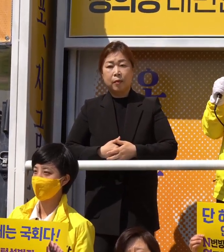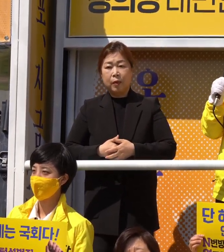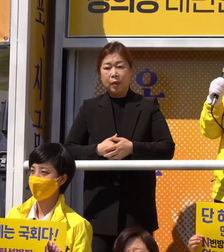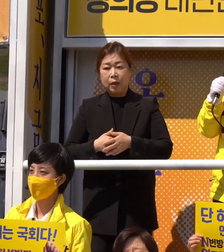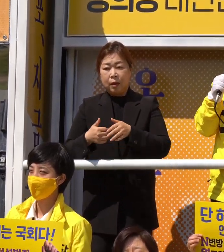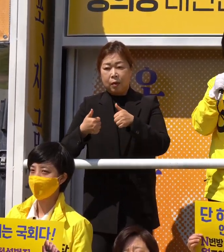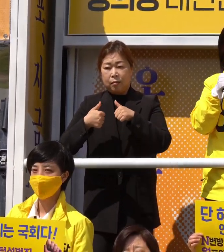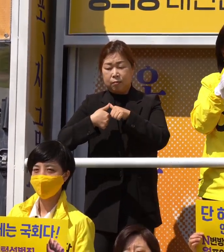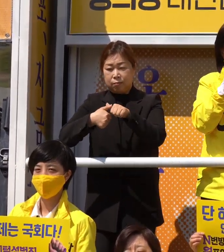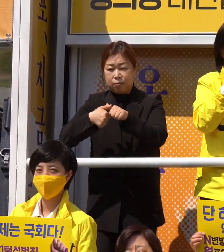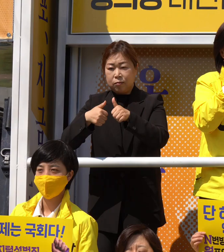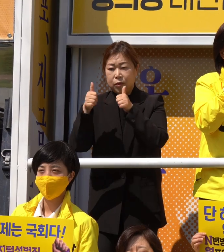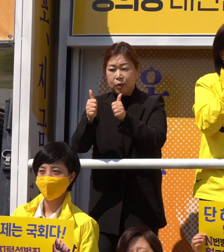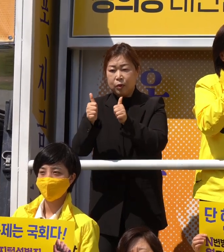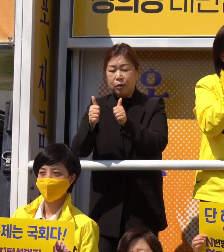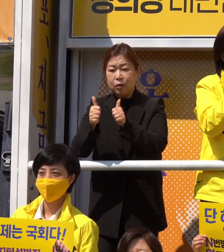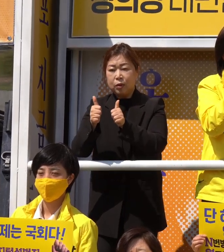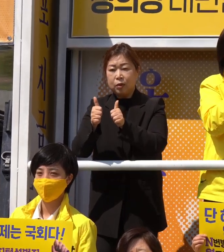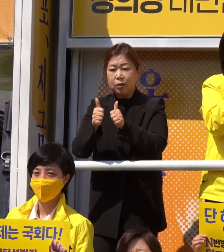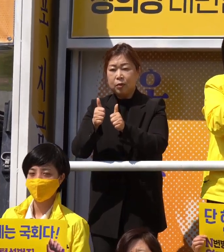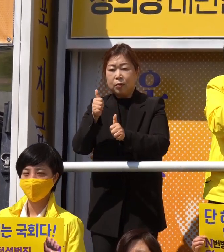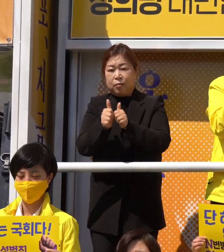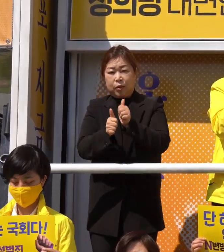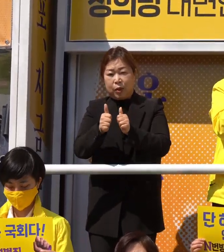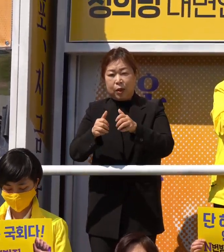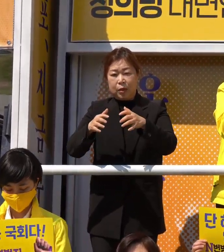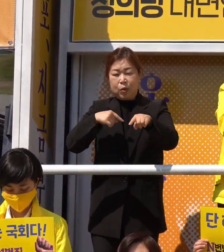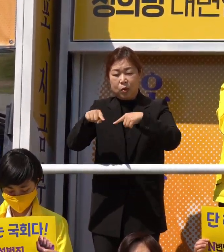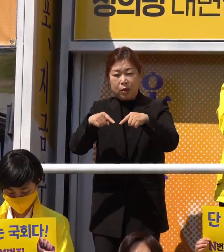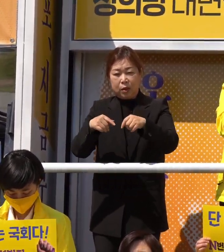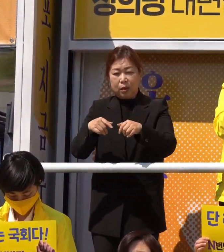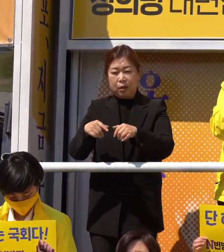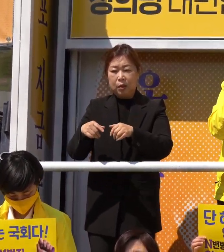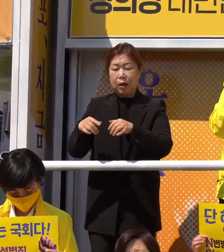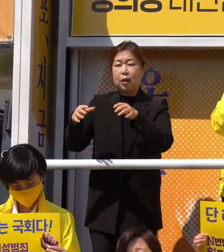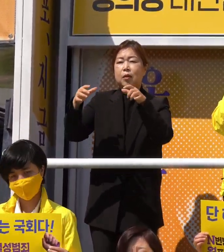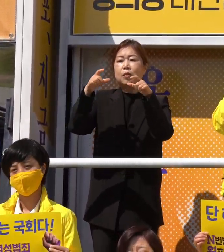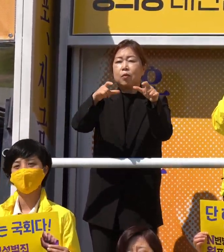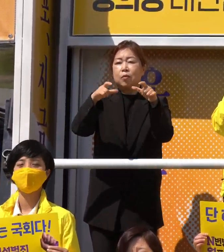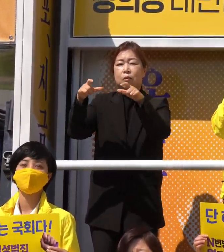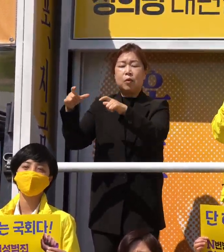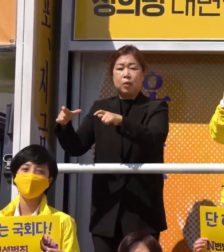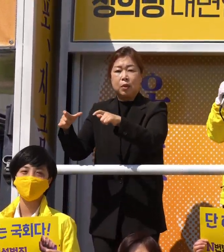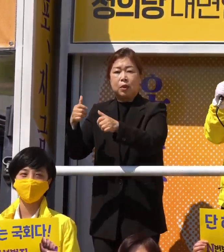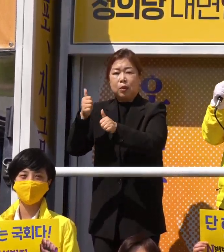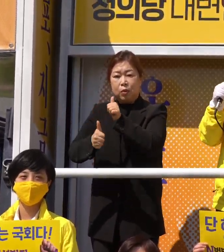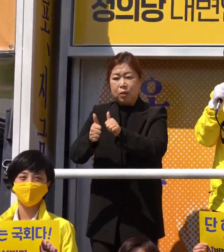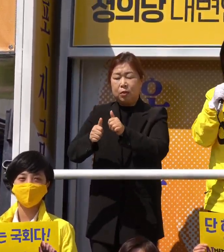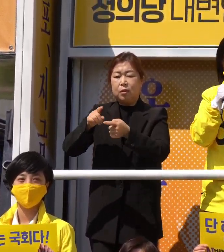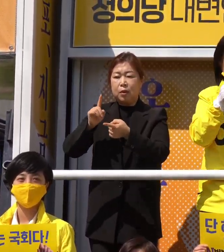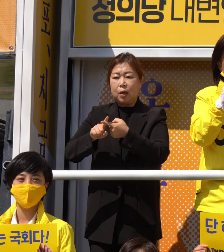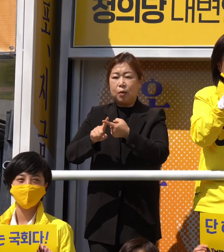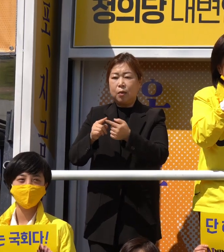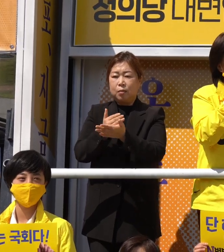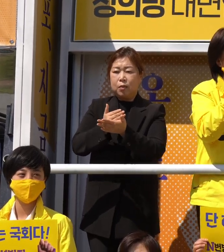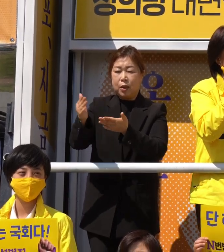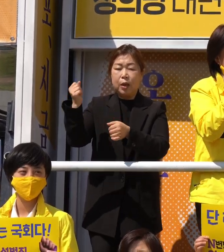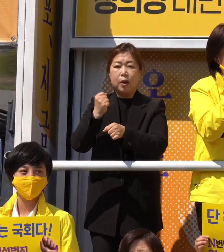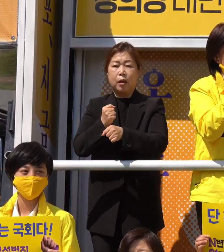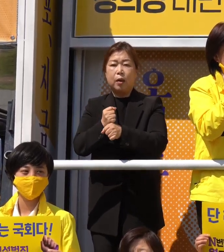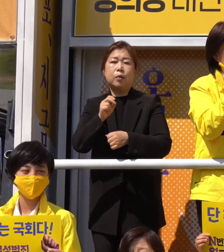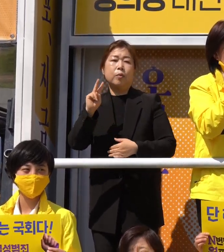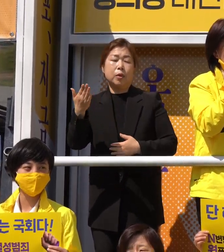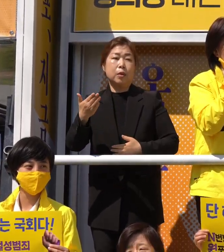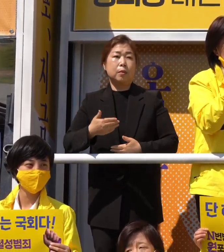대결 정치로 일삼는 이 거대 기득권 정치를 끝장내야 국민을 위한 정치가